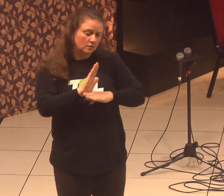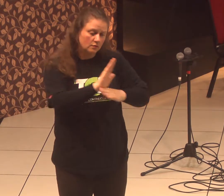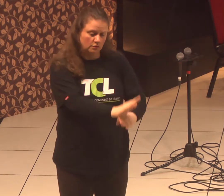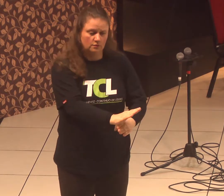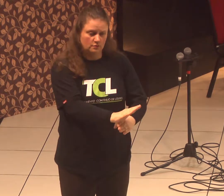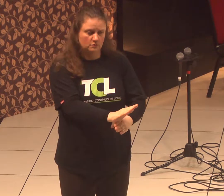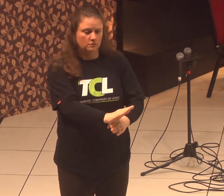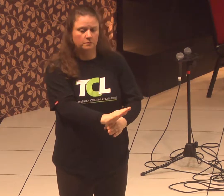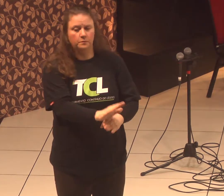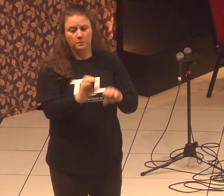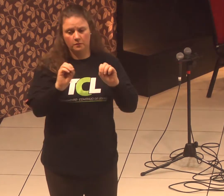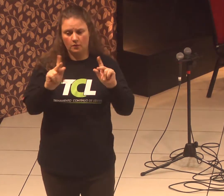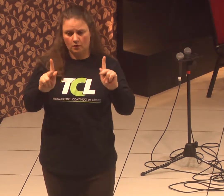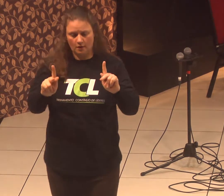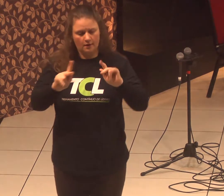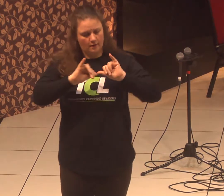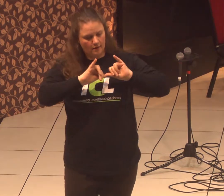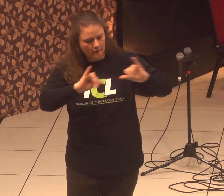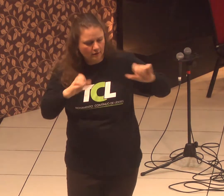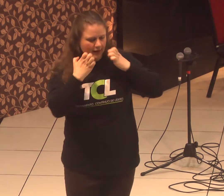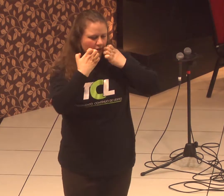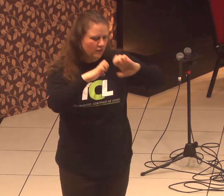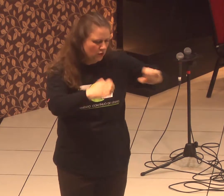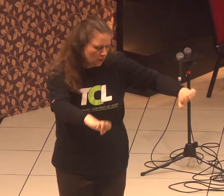fala a palavra de salvação,